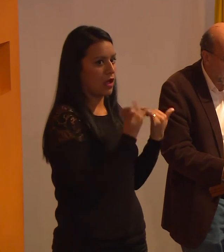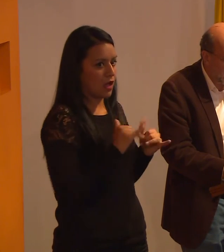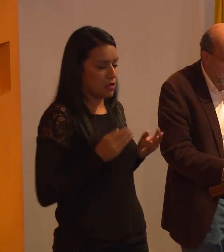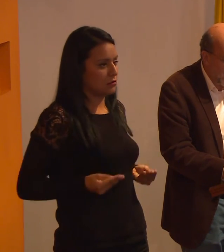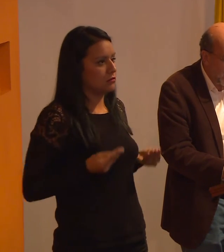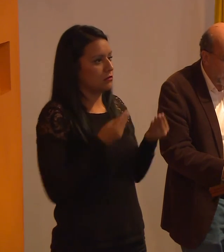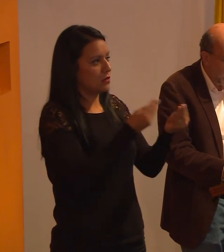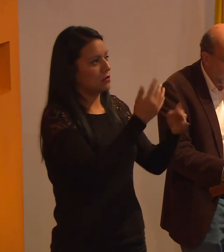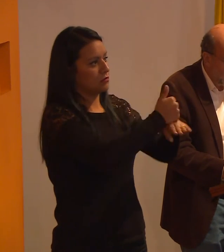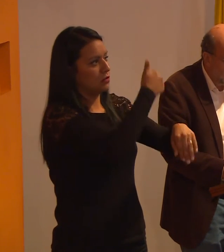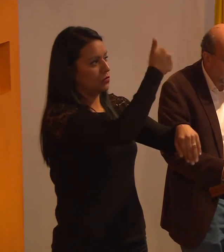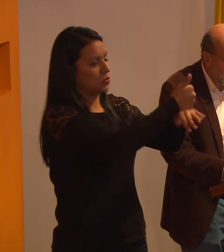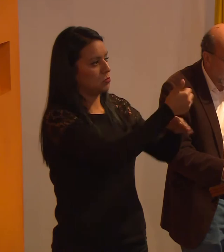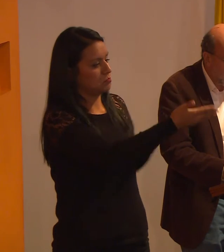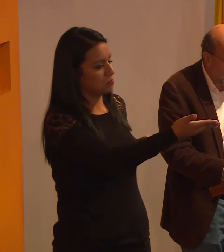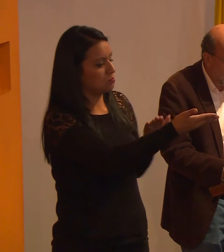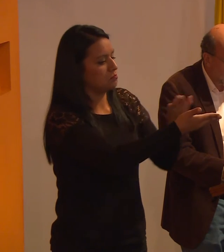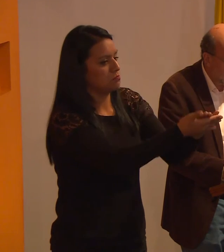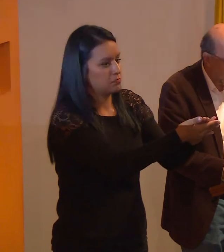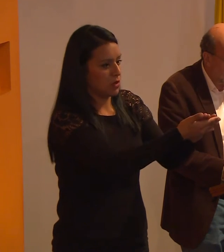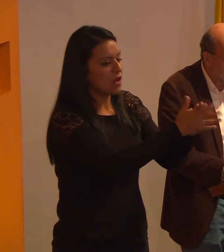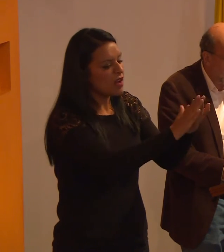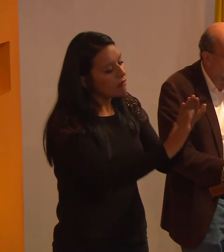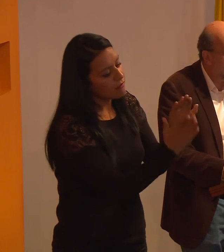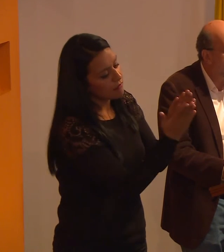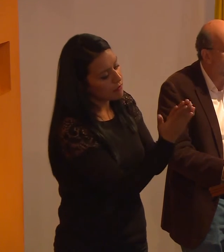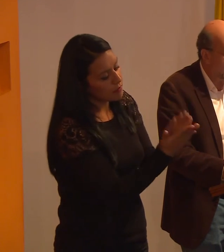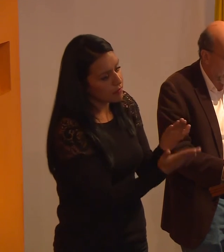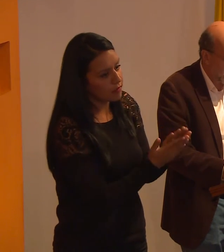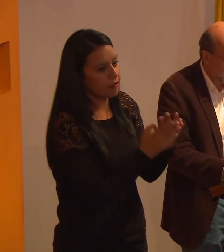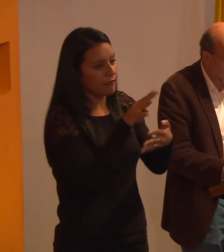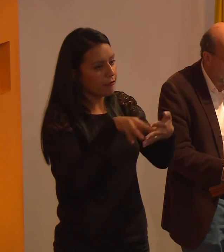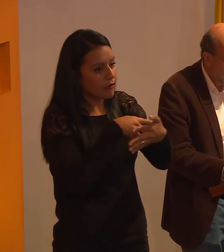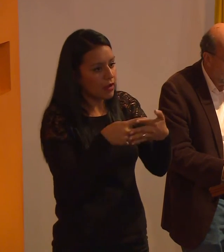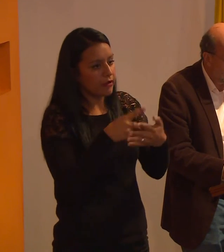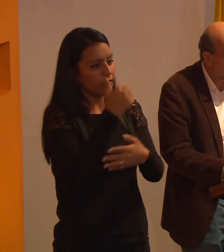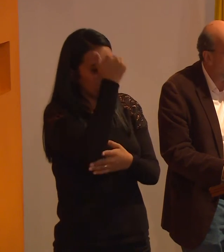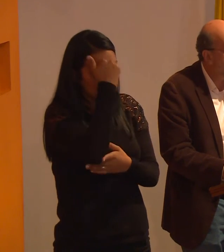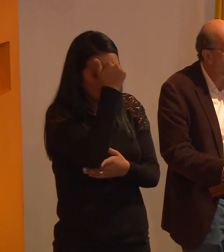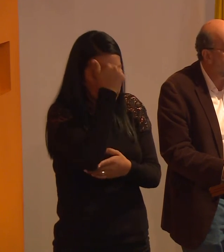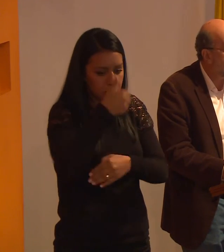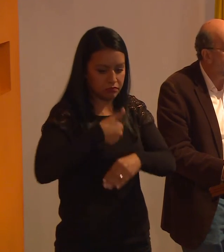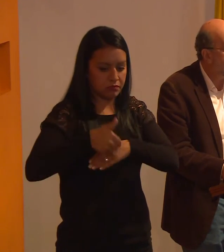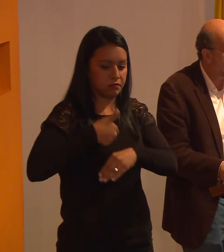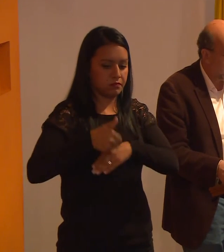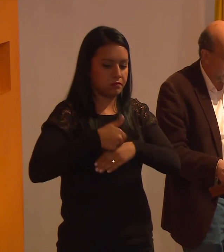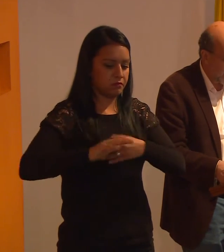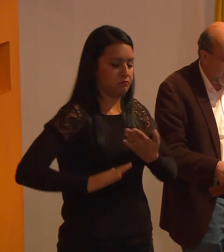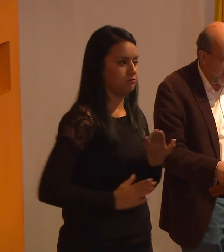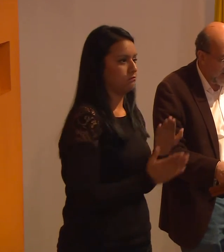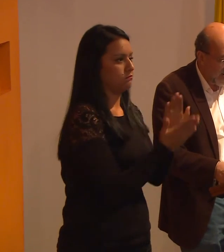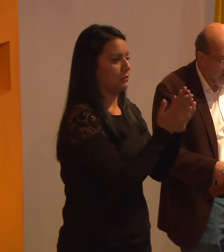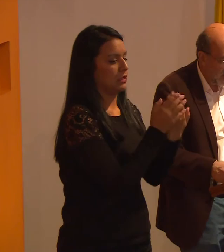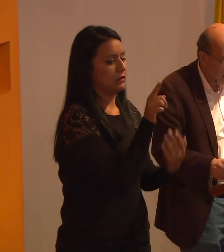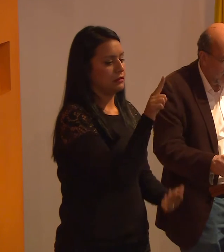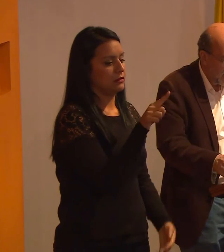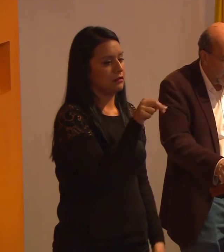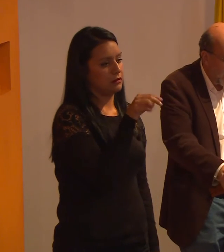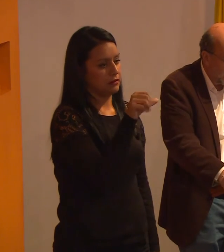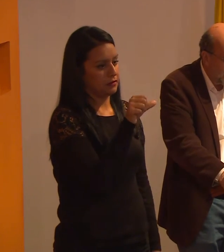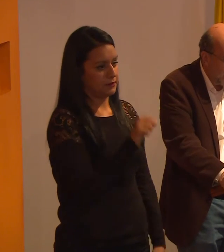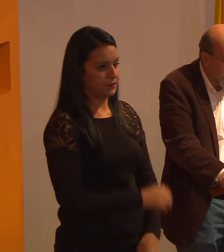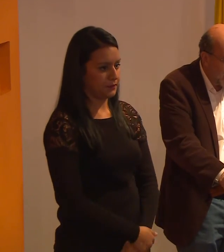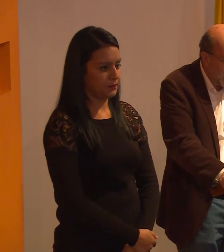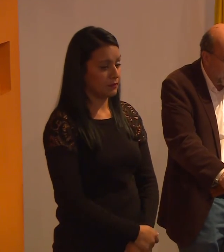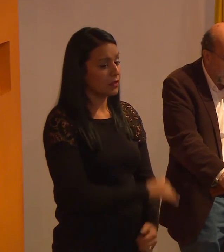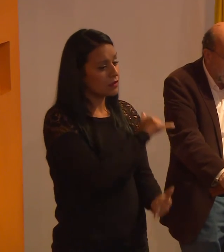de rectoría junto a la documentación de cuadros maestros solicitada por el CNA.